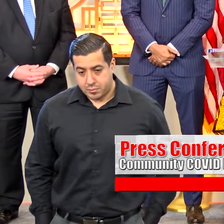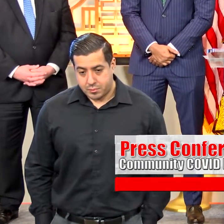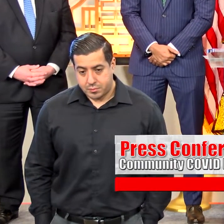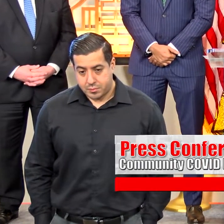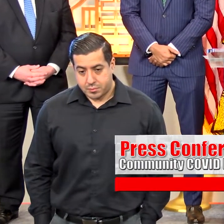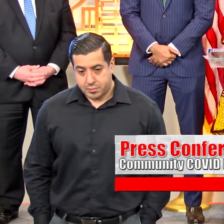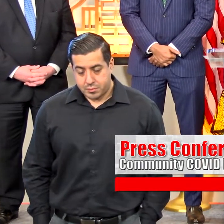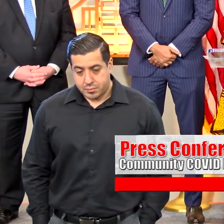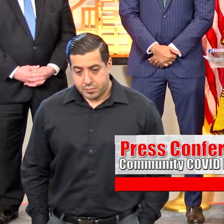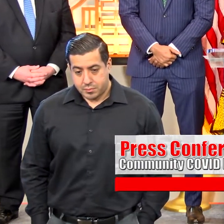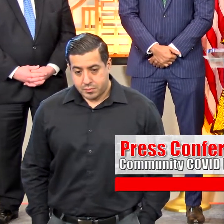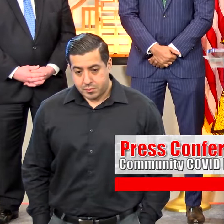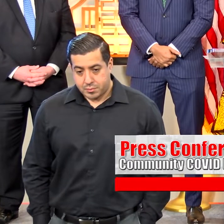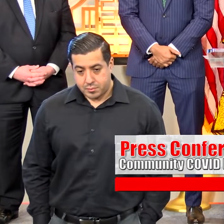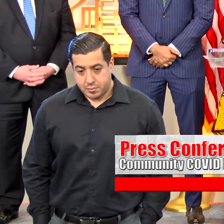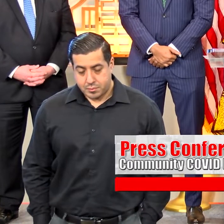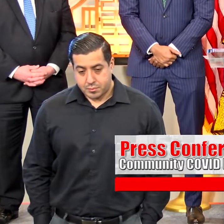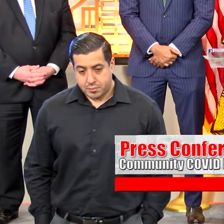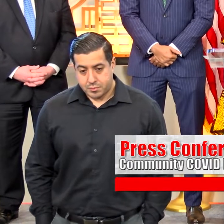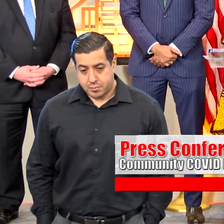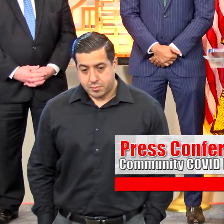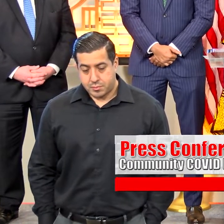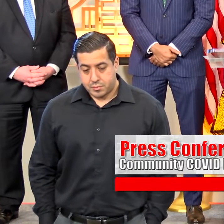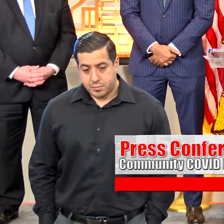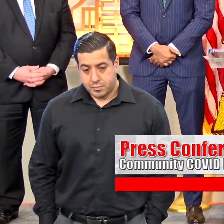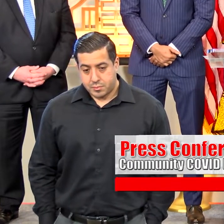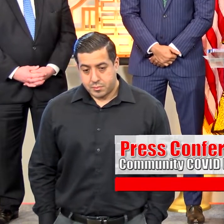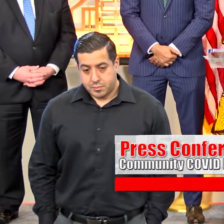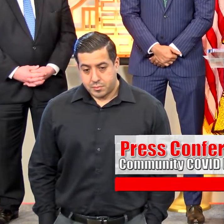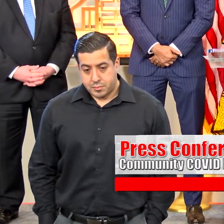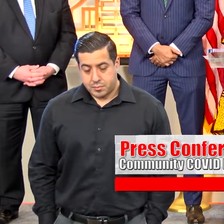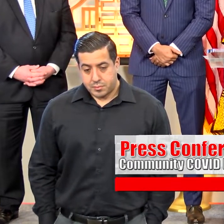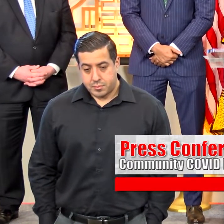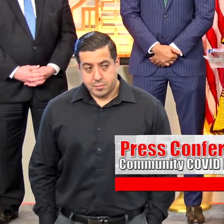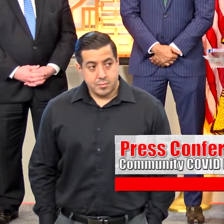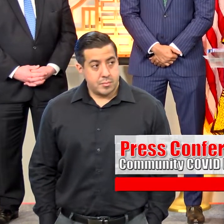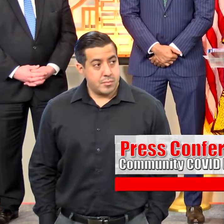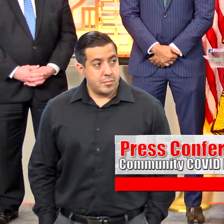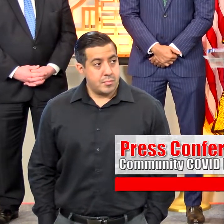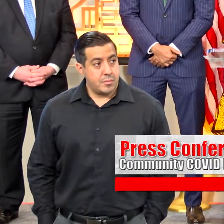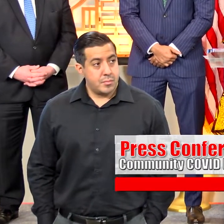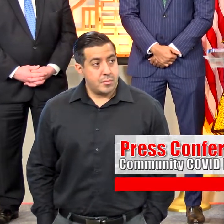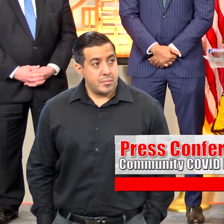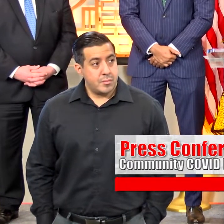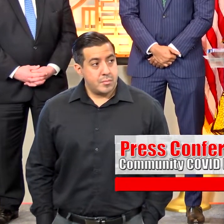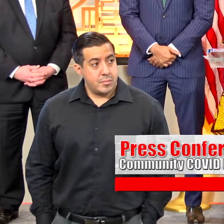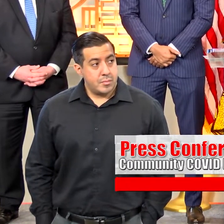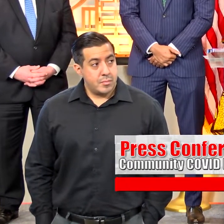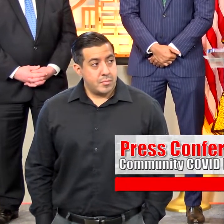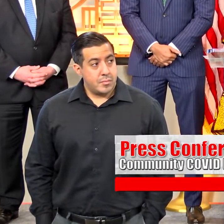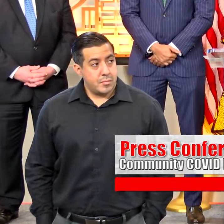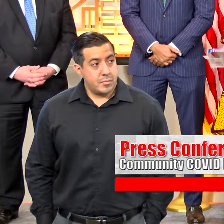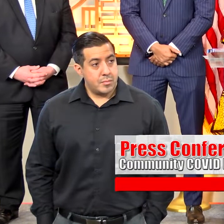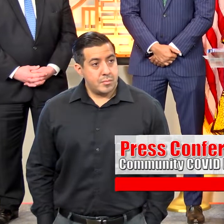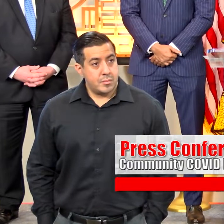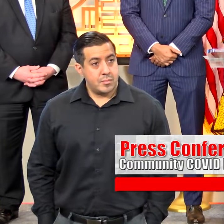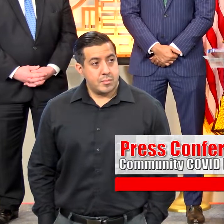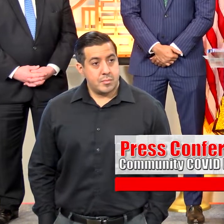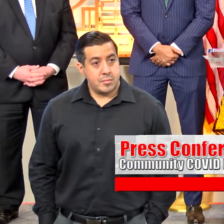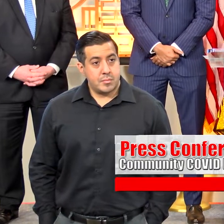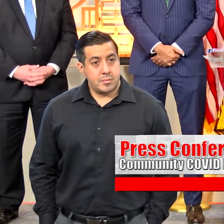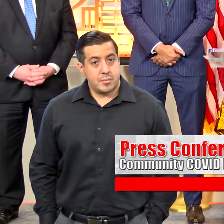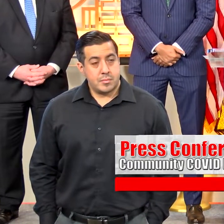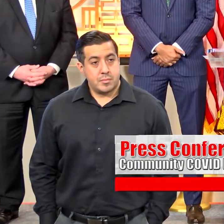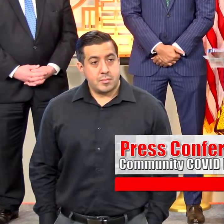Estamos apenas en enero y en este tiempo más de 7,000 individuos han recibido nuestros servicios. Logramos facilitar